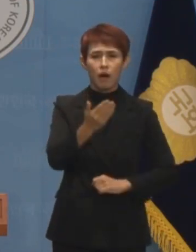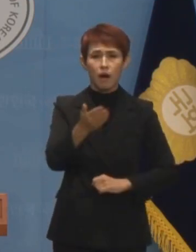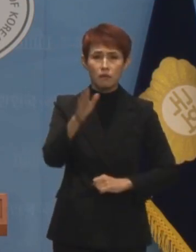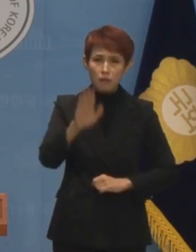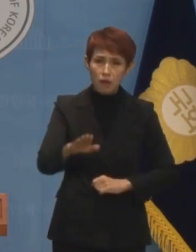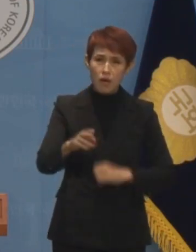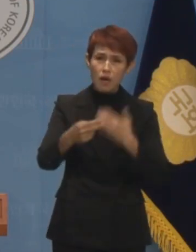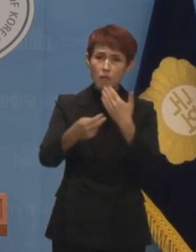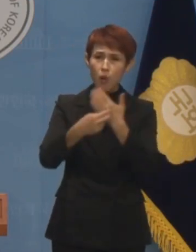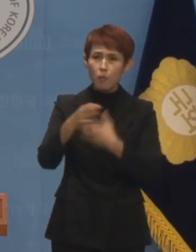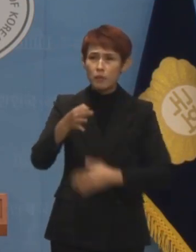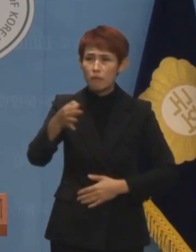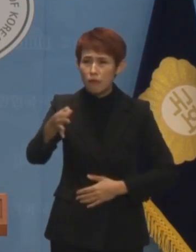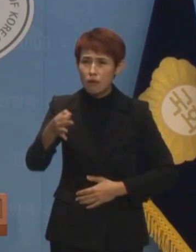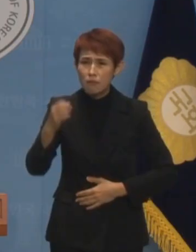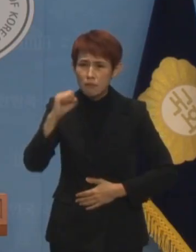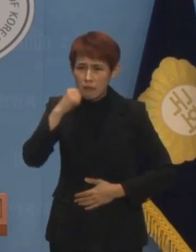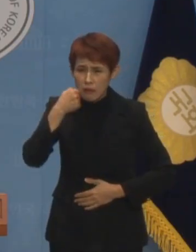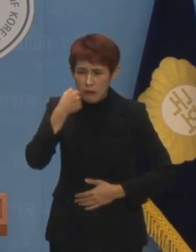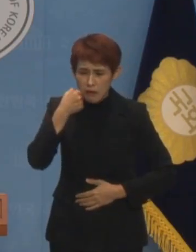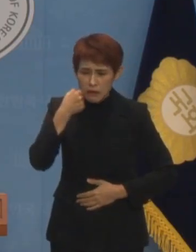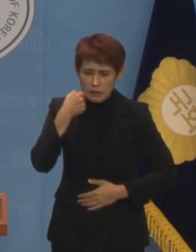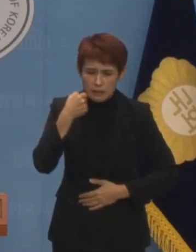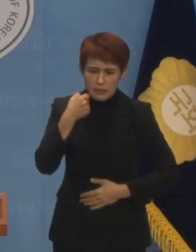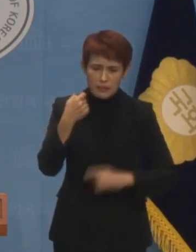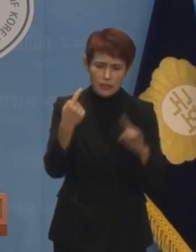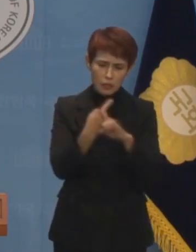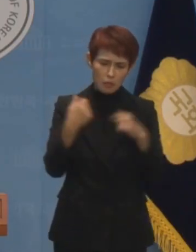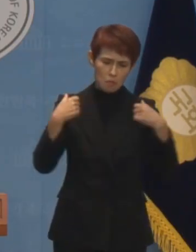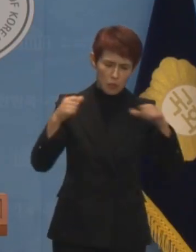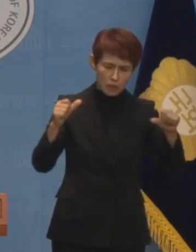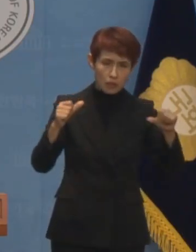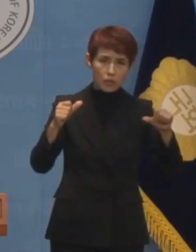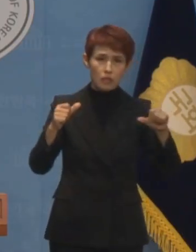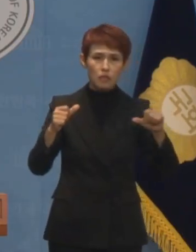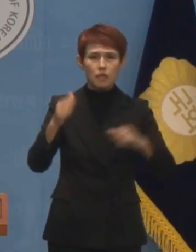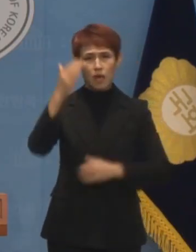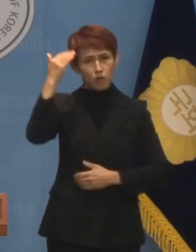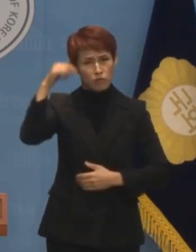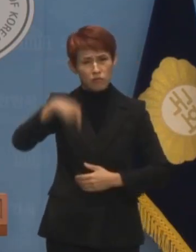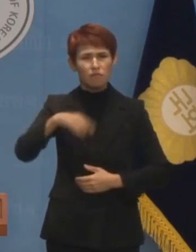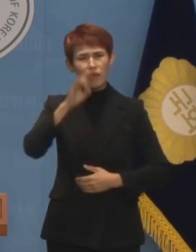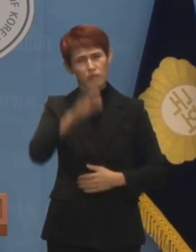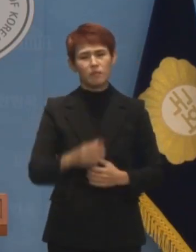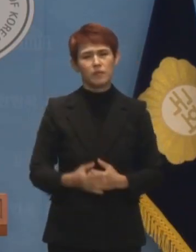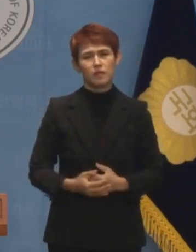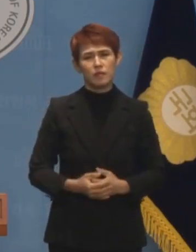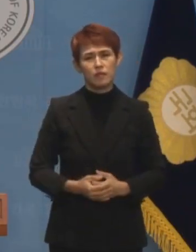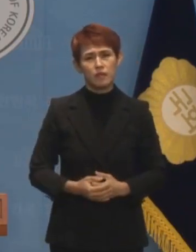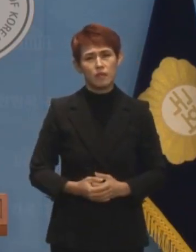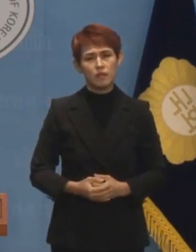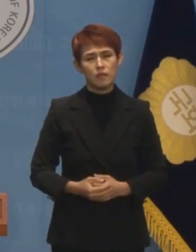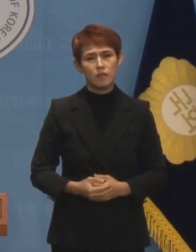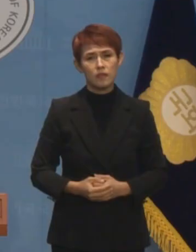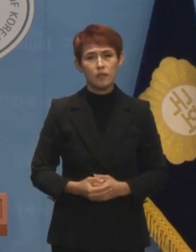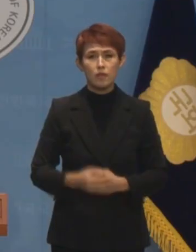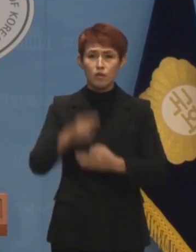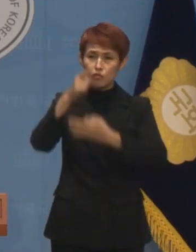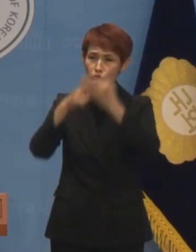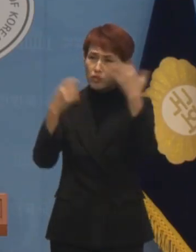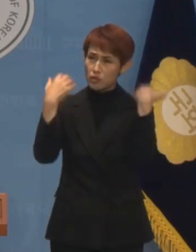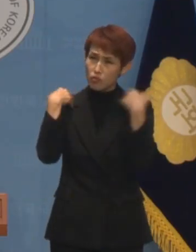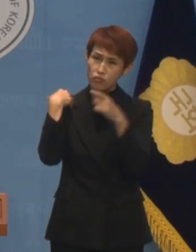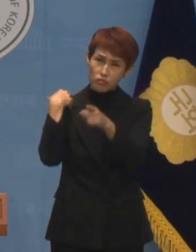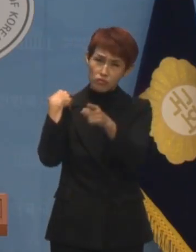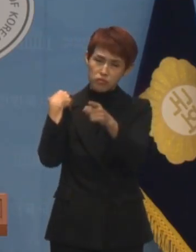국민이 병원비가 없어서 스스로 삶을 포기하게 만드는 나라가 되어선 안 됩니다. 윤석열